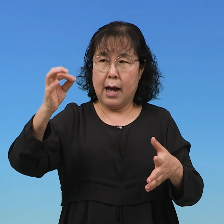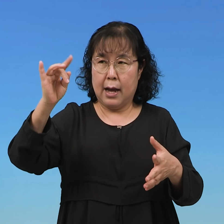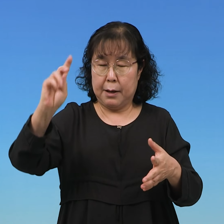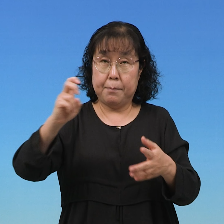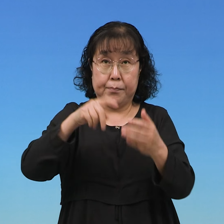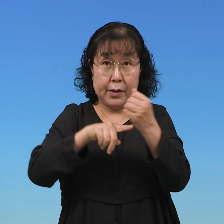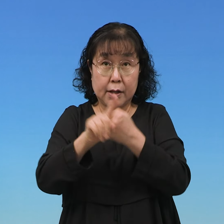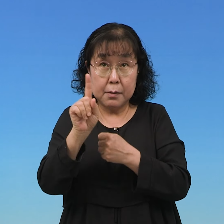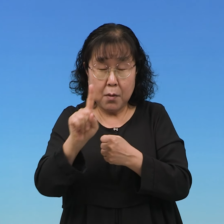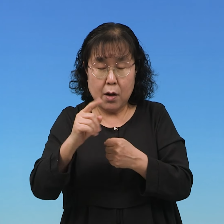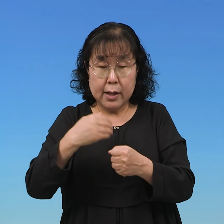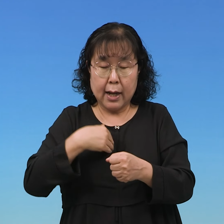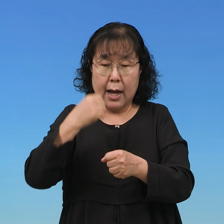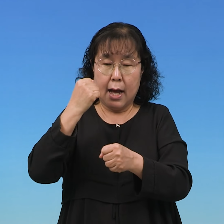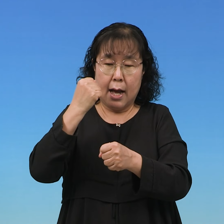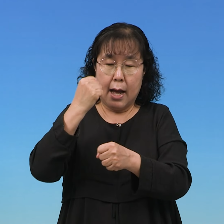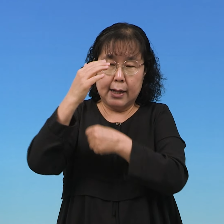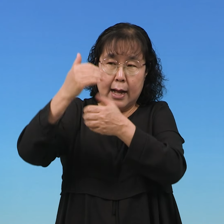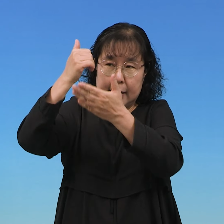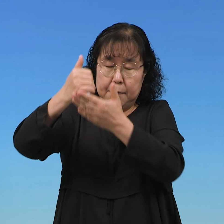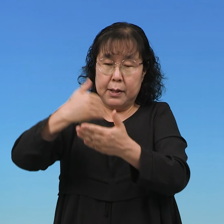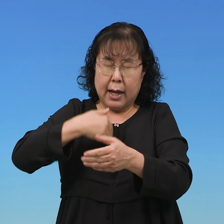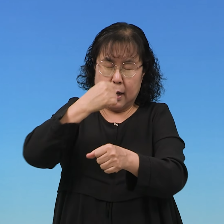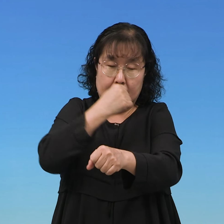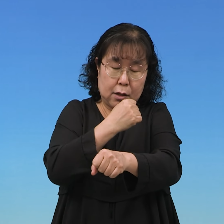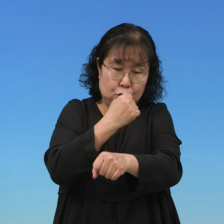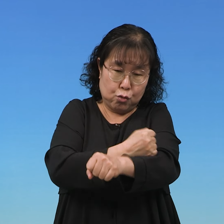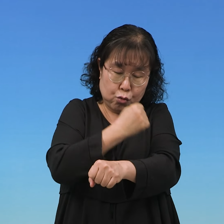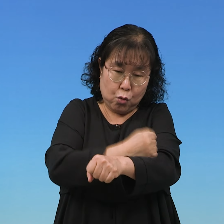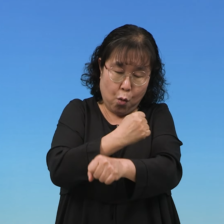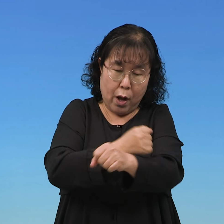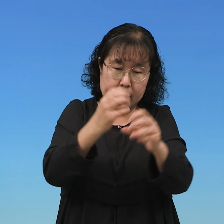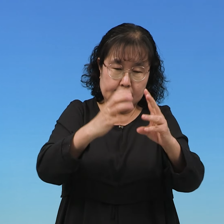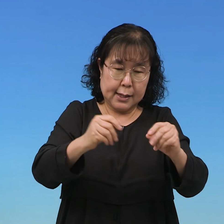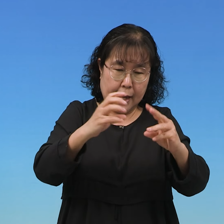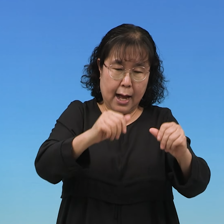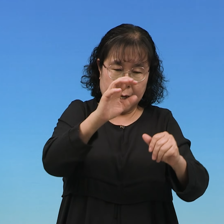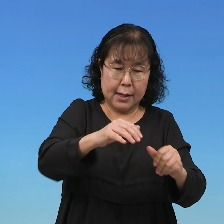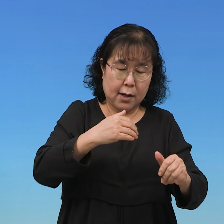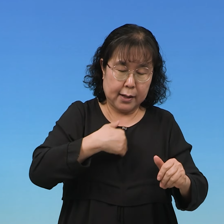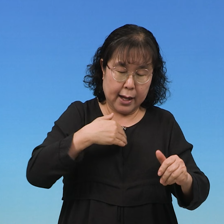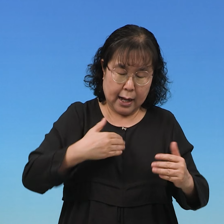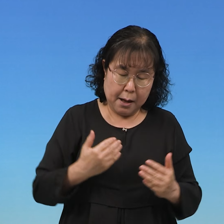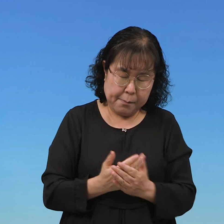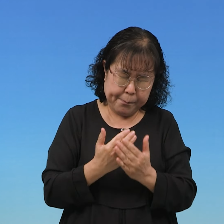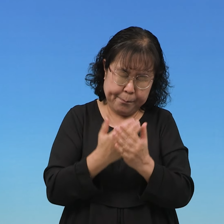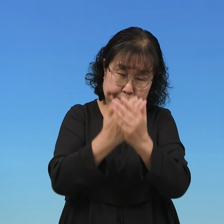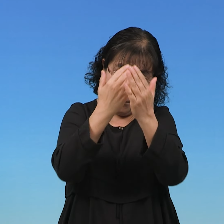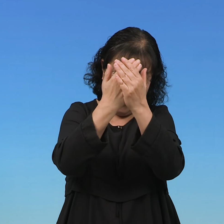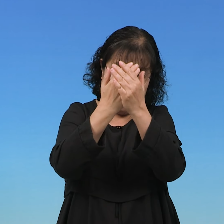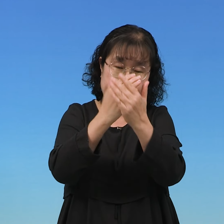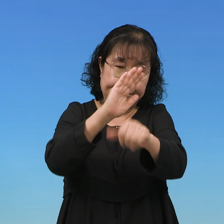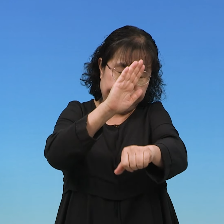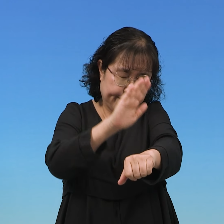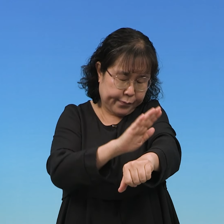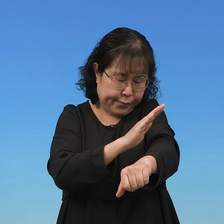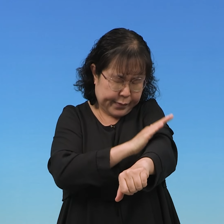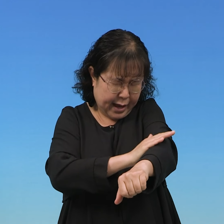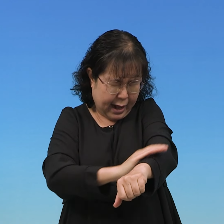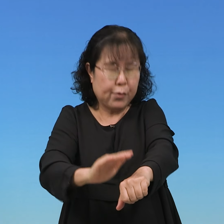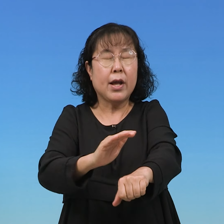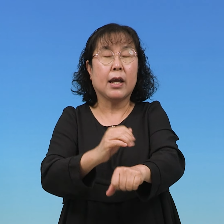하나님이 나를 내가 수고한 땅에서 번성하게 하셨다 함이었더라. 요셉이 아들